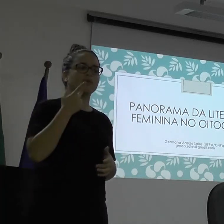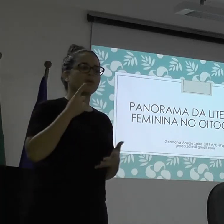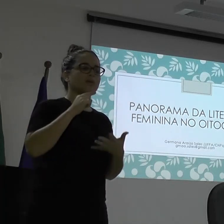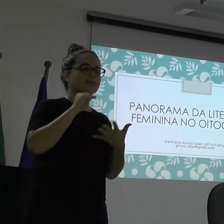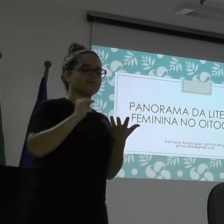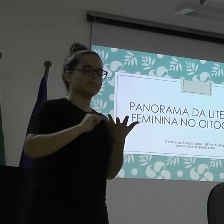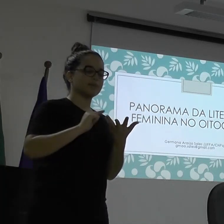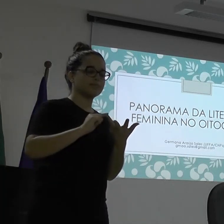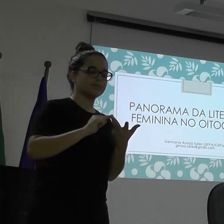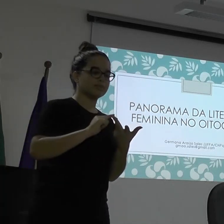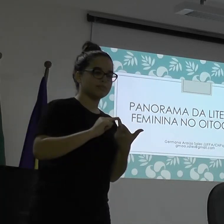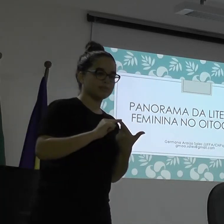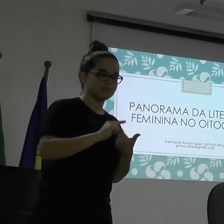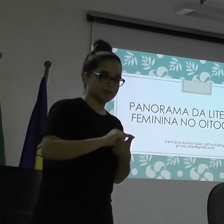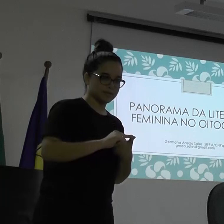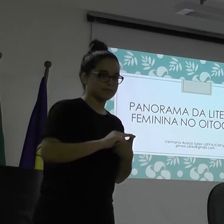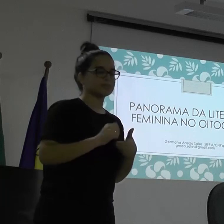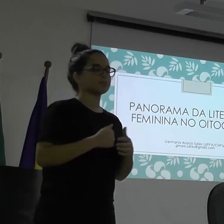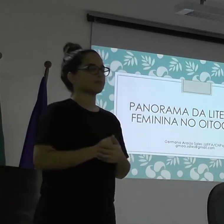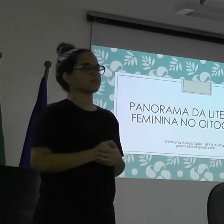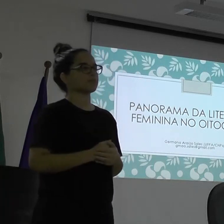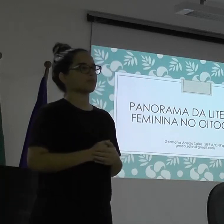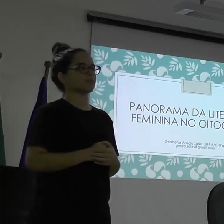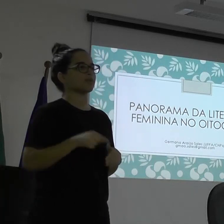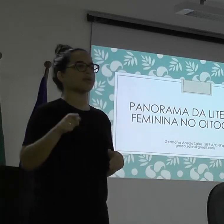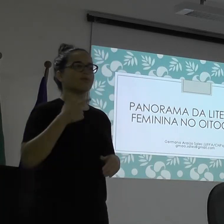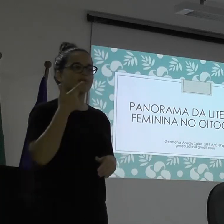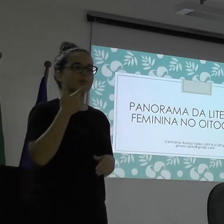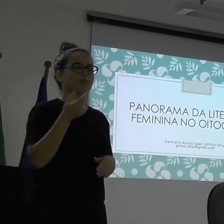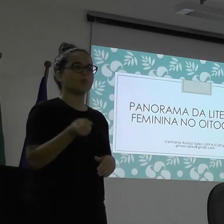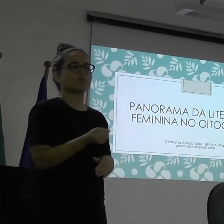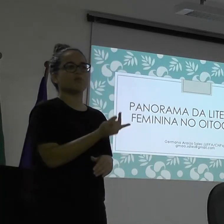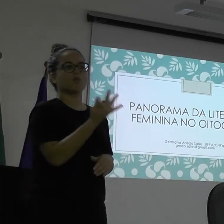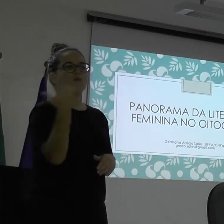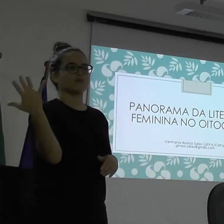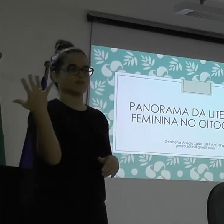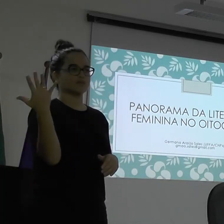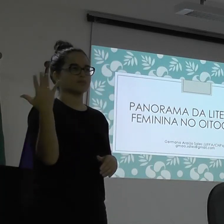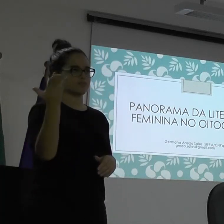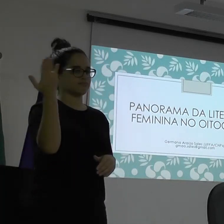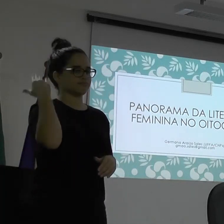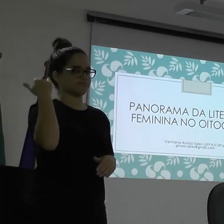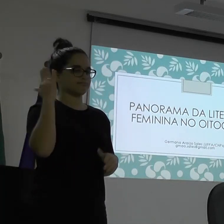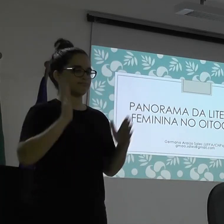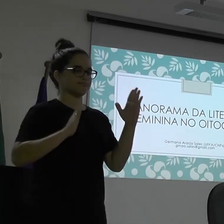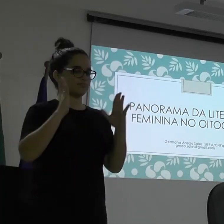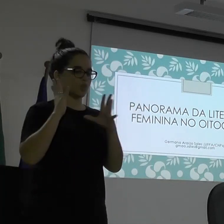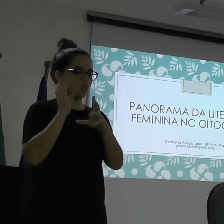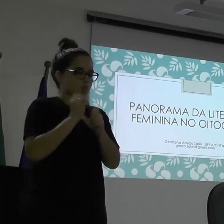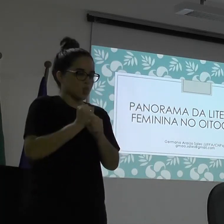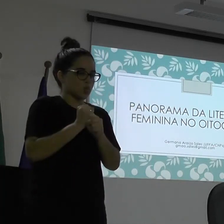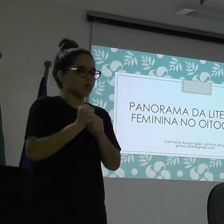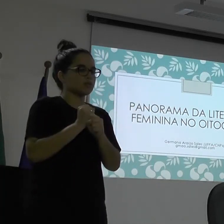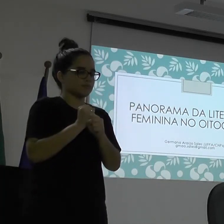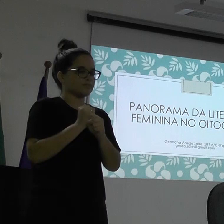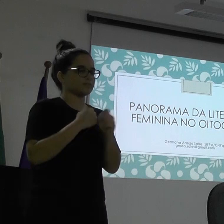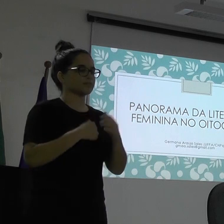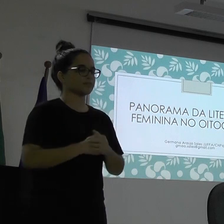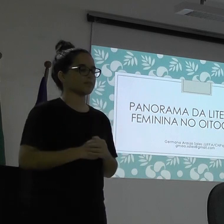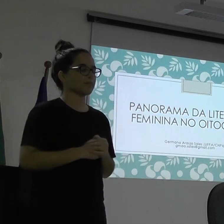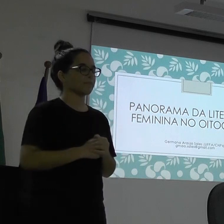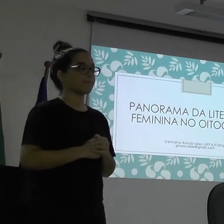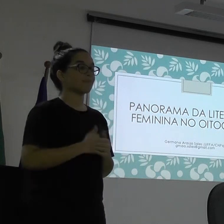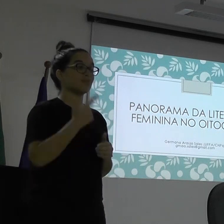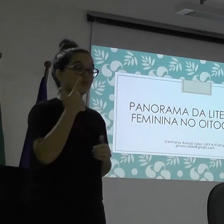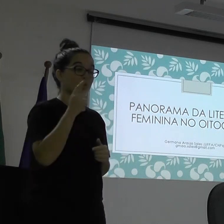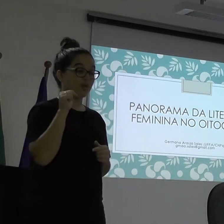a produção da professora, a quantidade de coisas que ela fez na década, e ele disse assim: